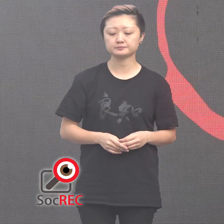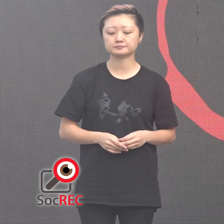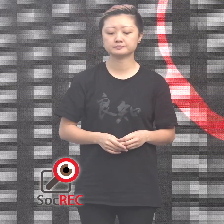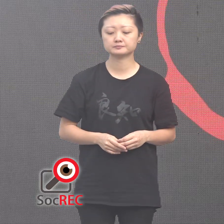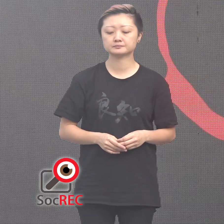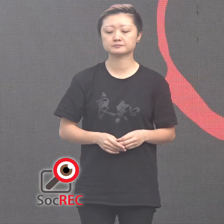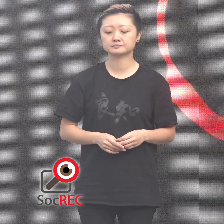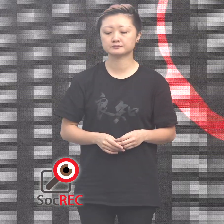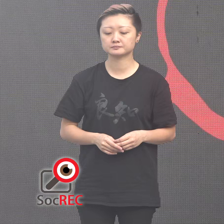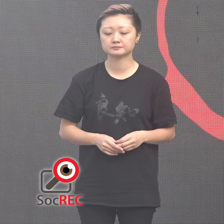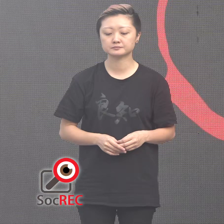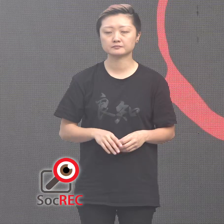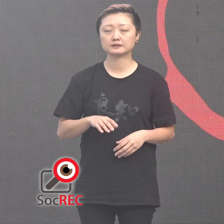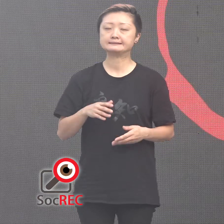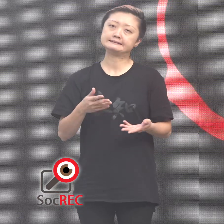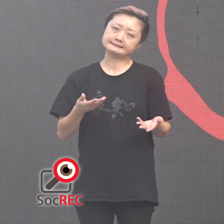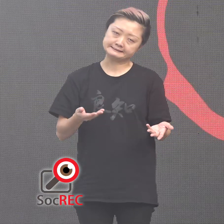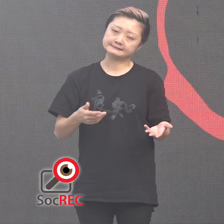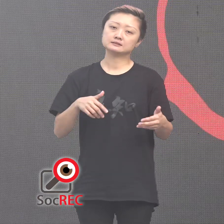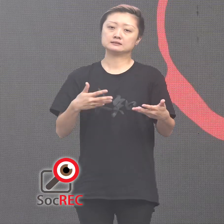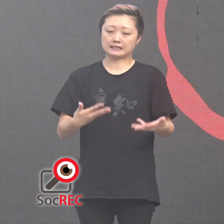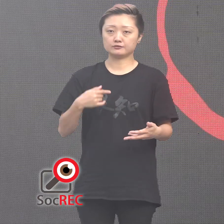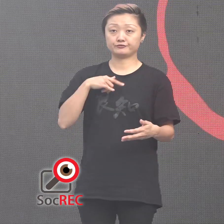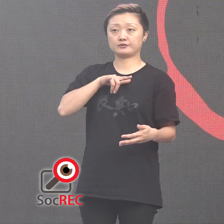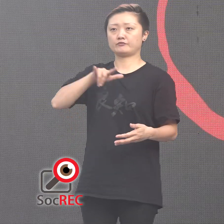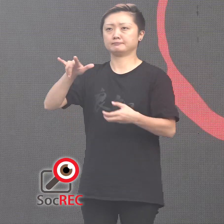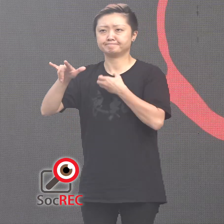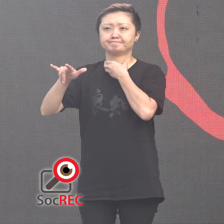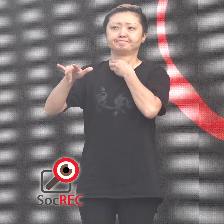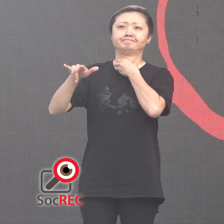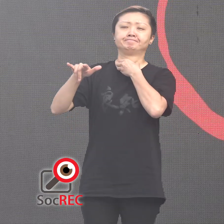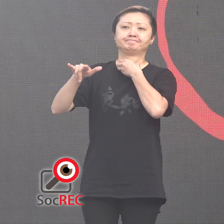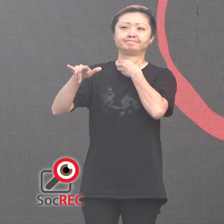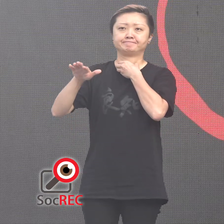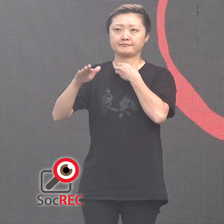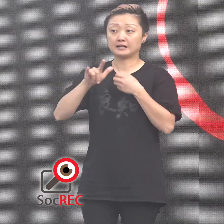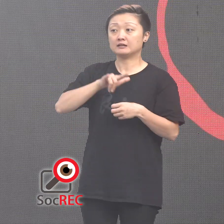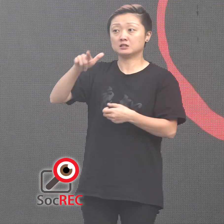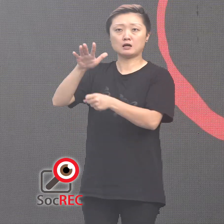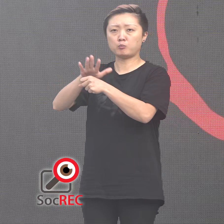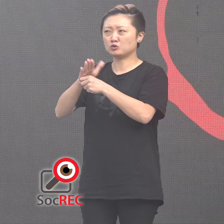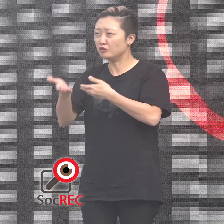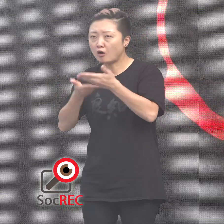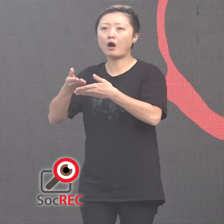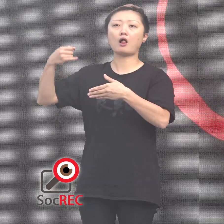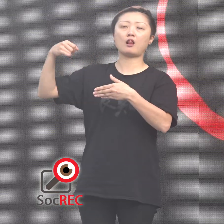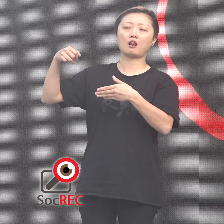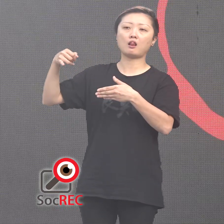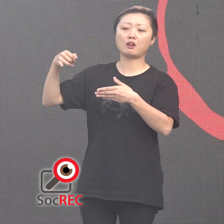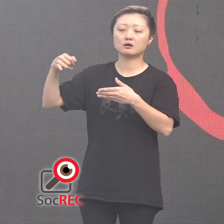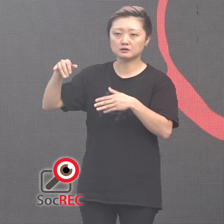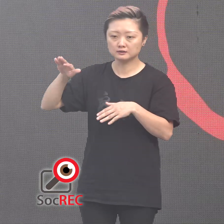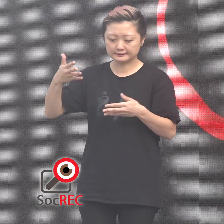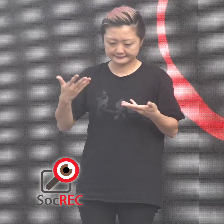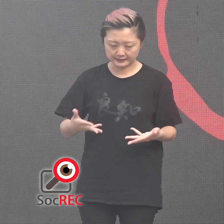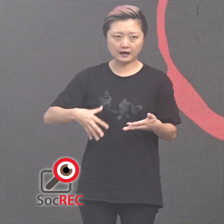但是雖然我現在是飛不到海外，去不到日本，但是希望大家知道，